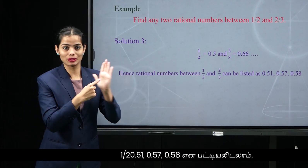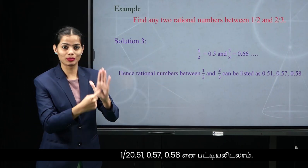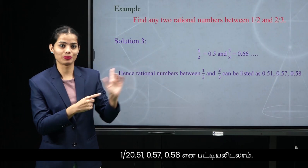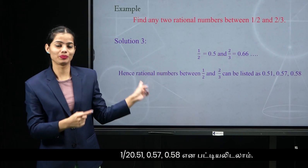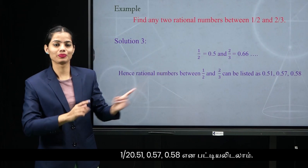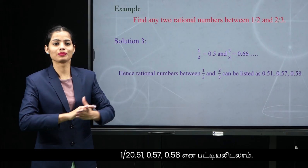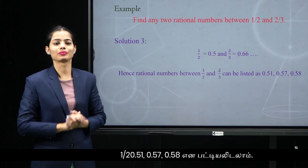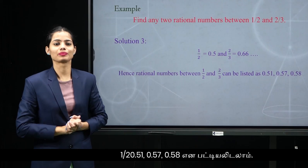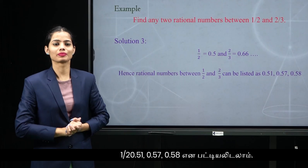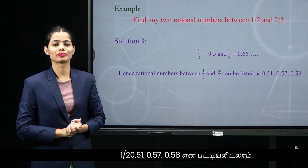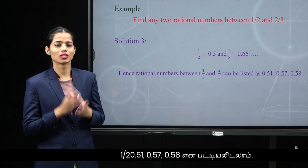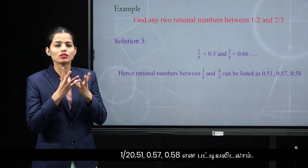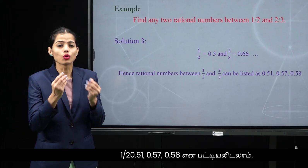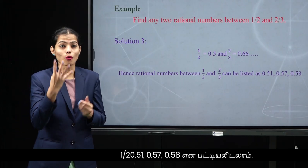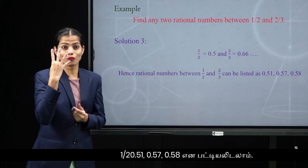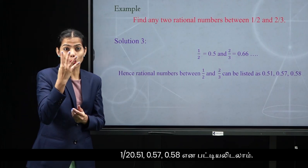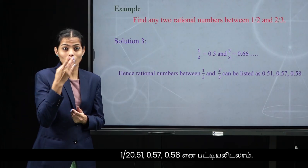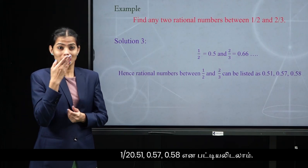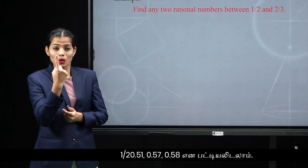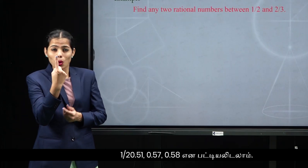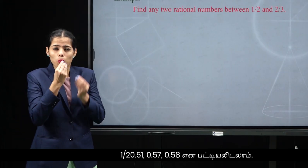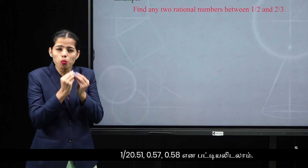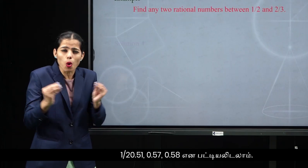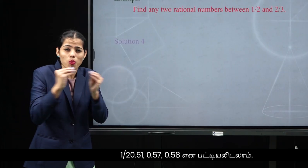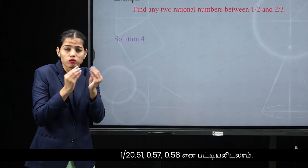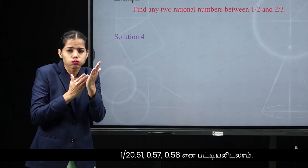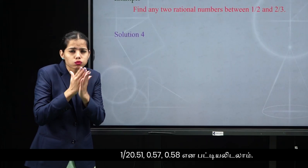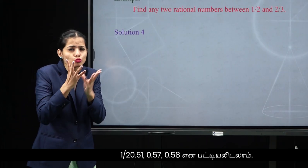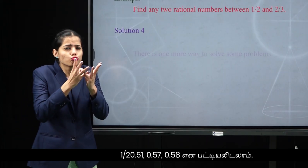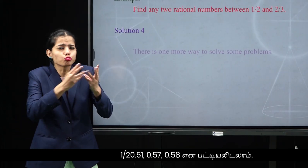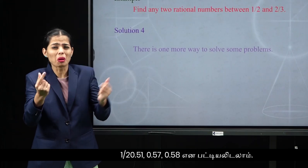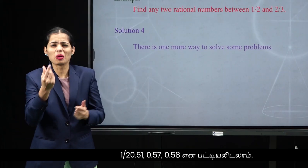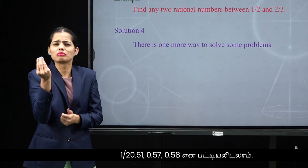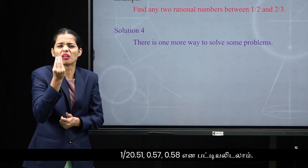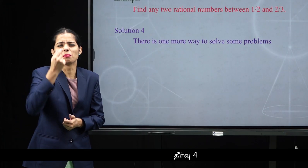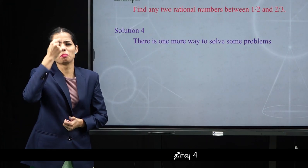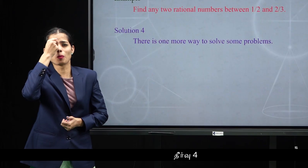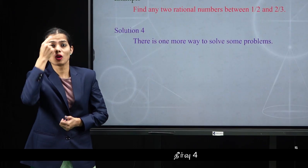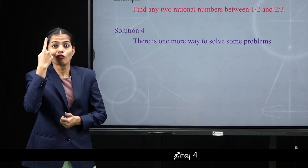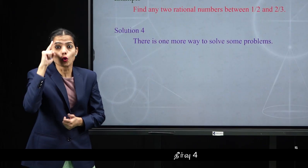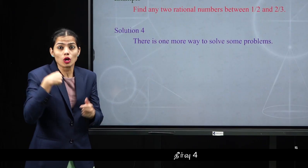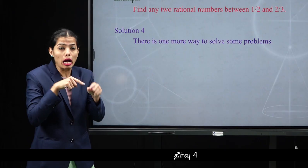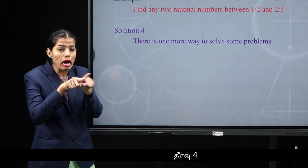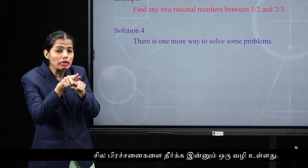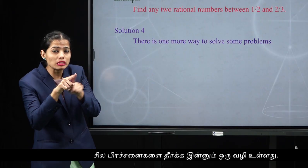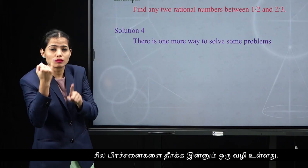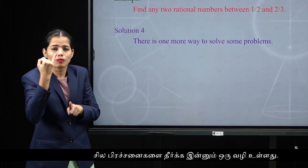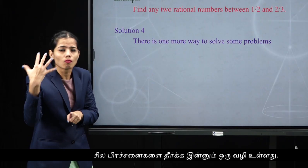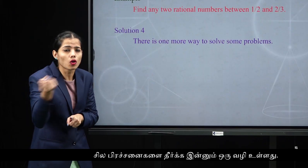0.51 0.57 0.58 என பட்டியலிடலாம். தீர்வு 4. சில பிரச்சனைகளை